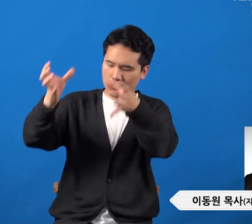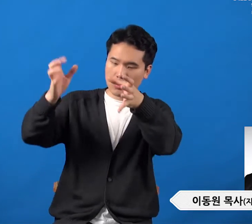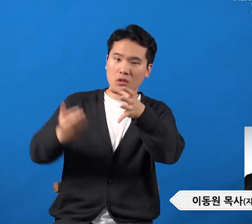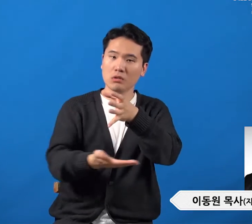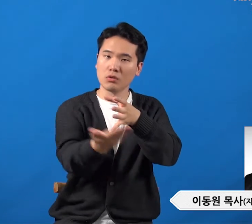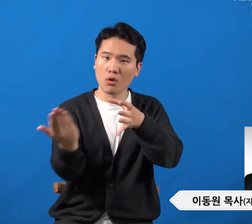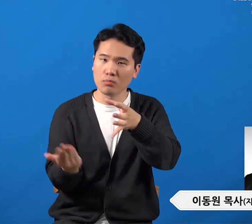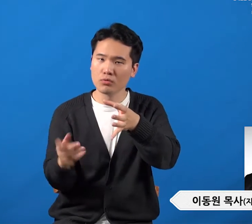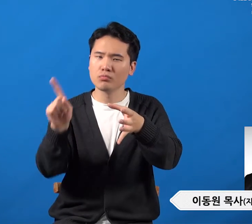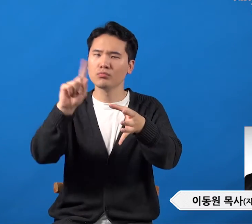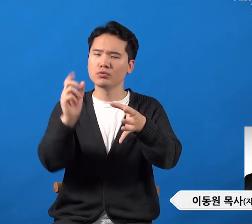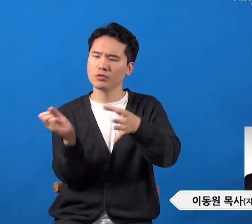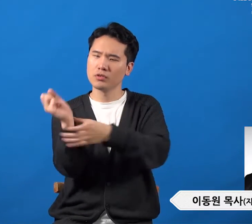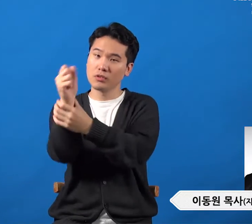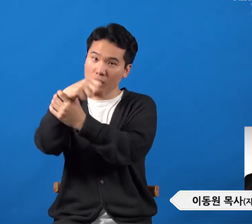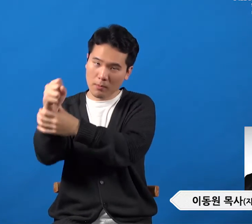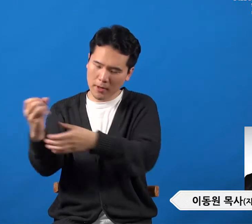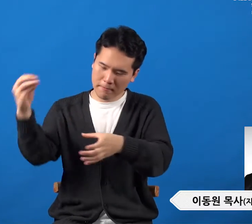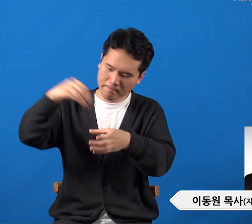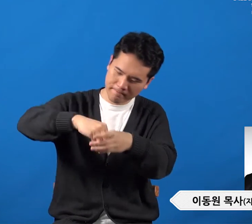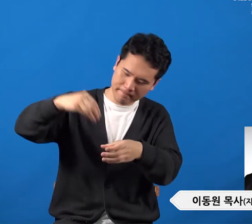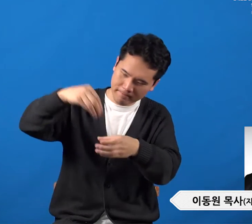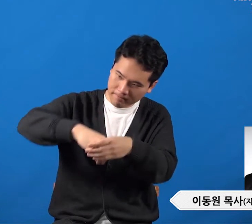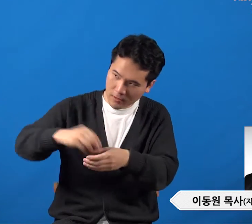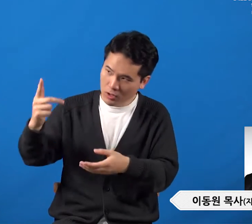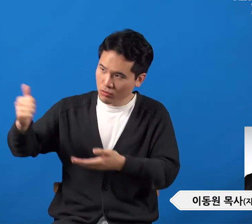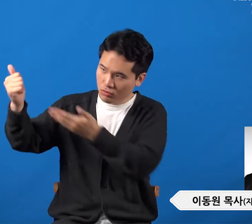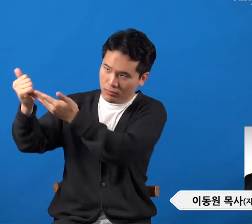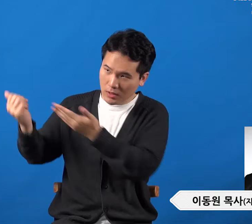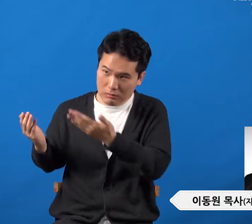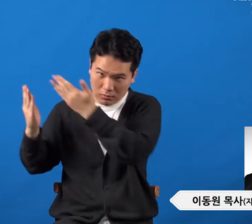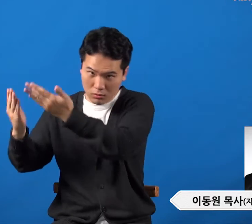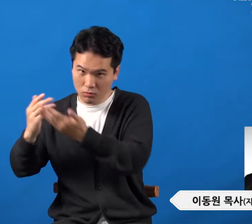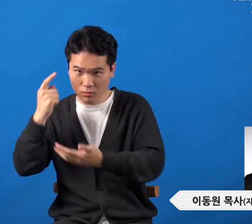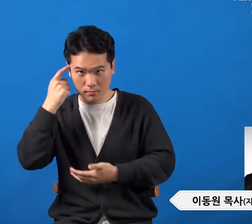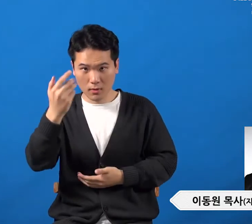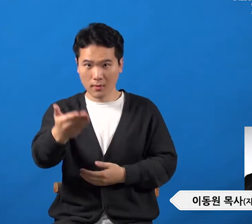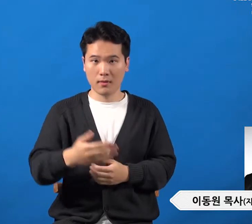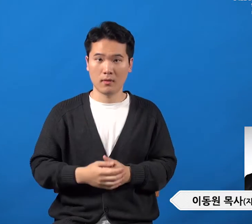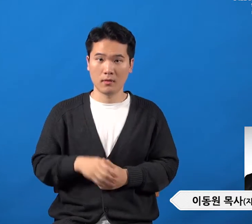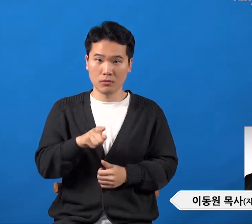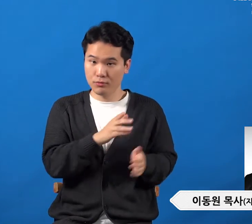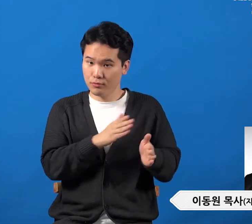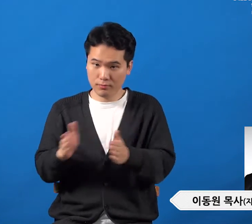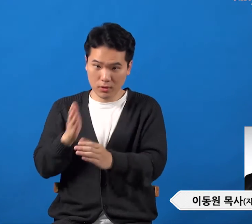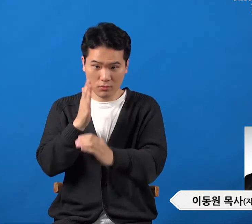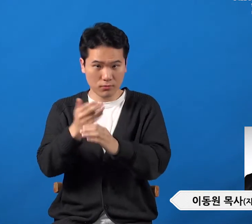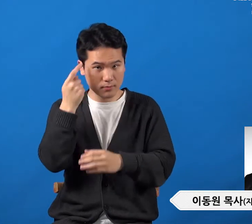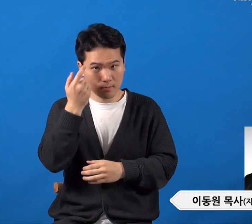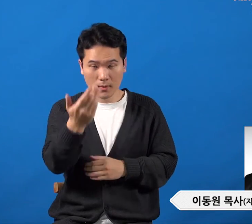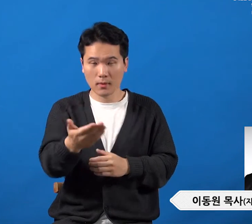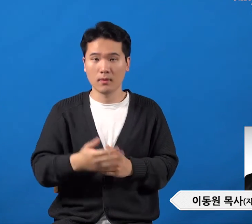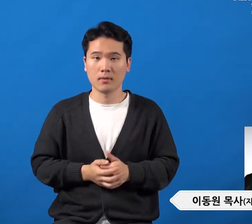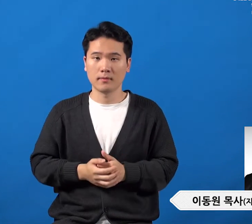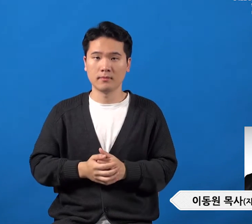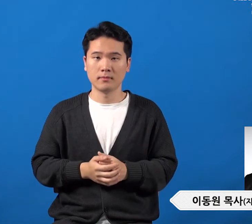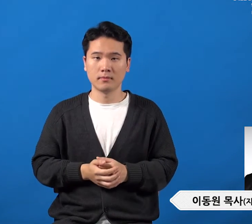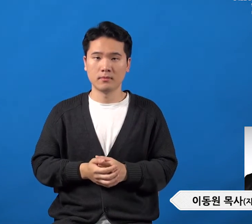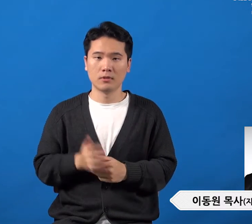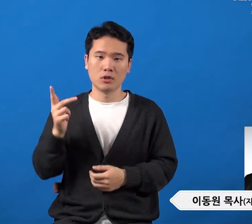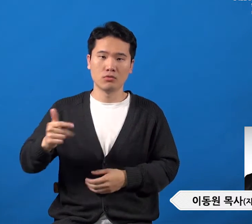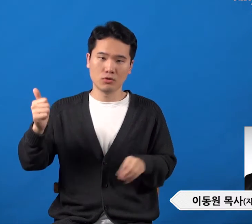여러분은 어떤 열매를 갖고 주님 앞에 서시겠습니까? 그 준비하고 계십니까? 주님